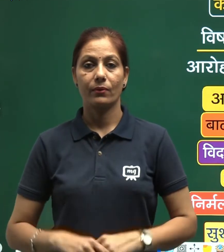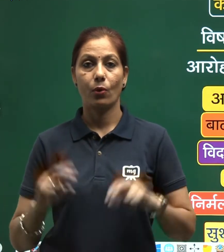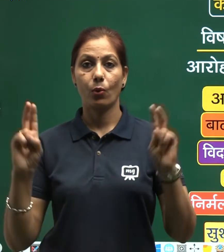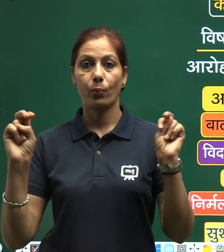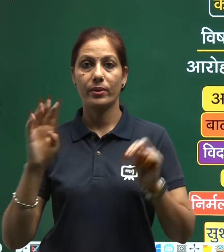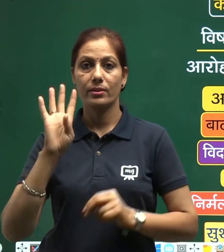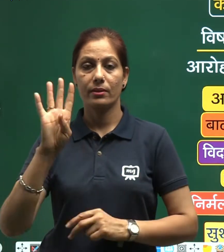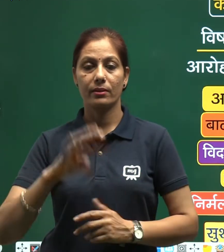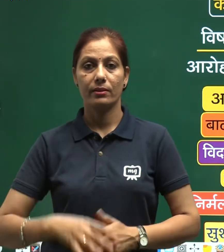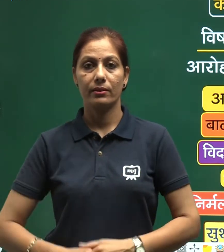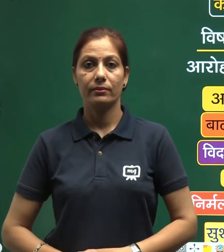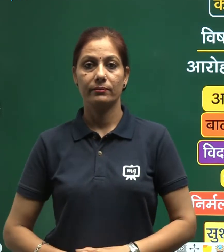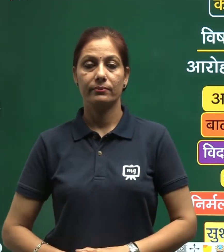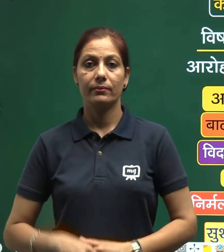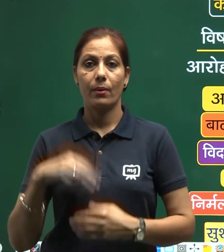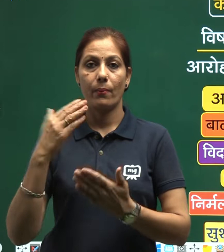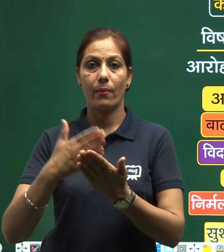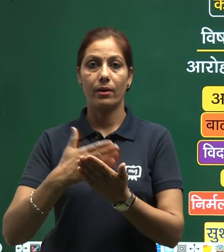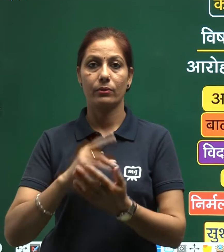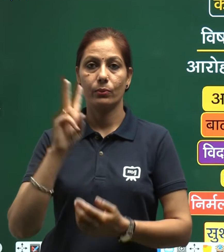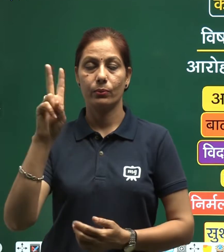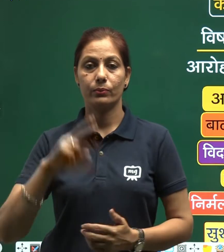अध्याय 4 का भाग 2